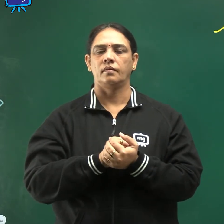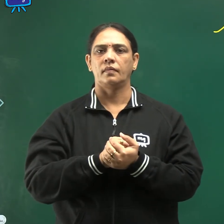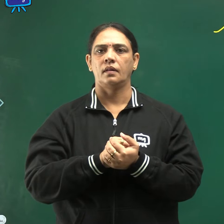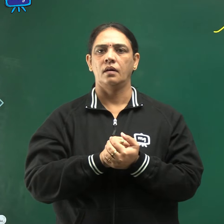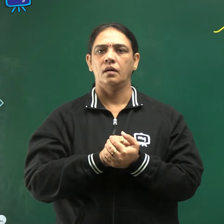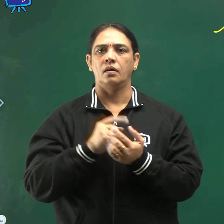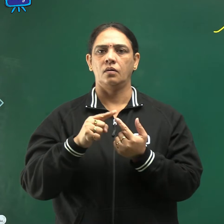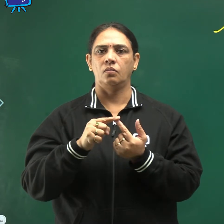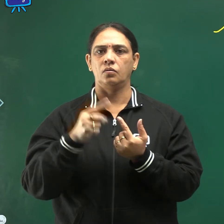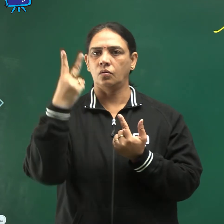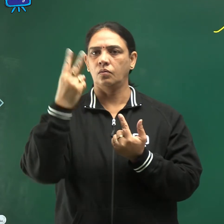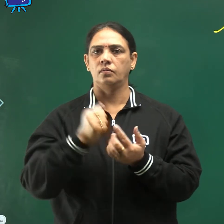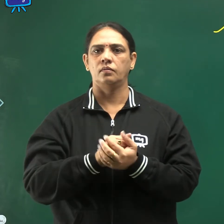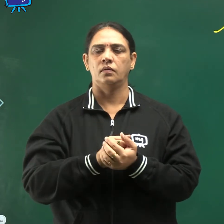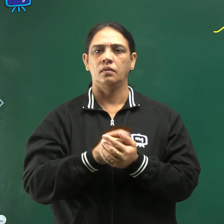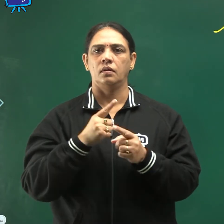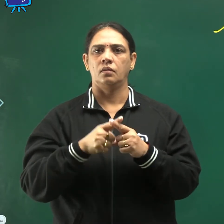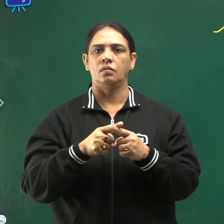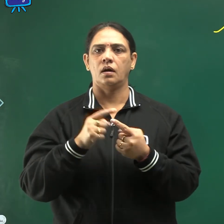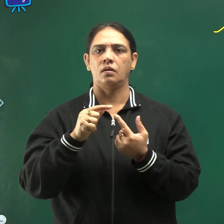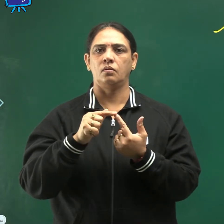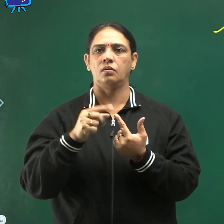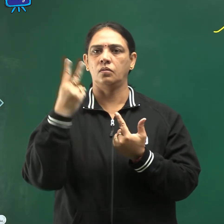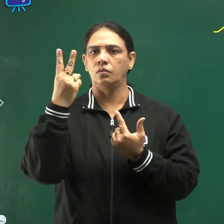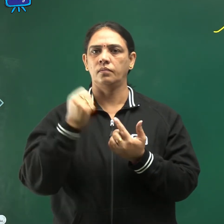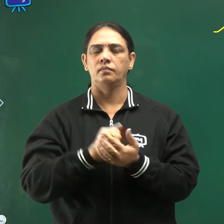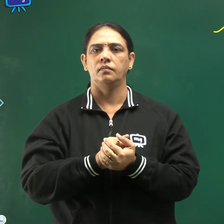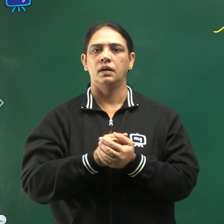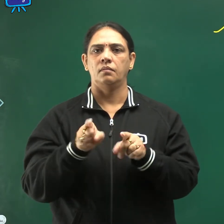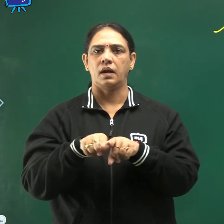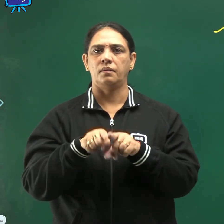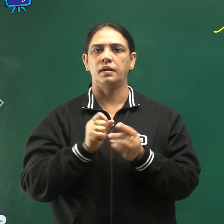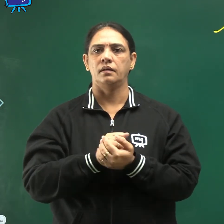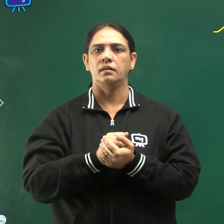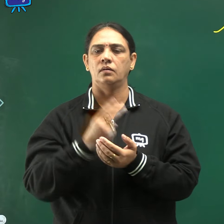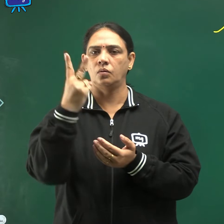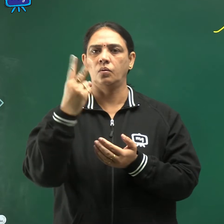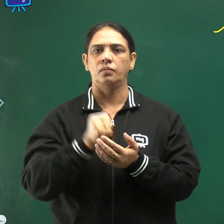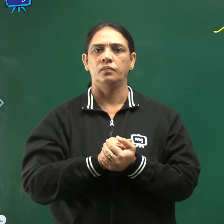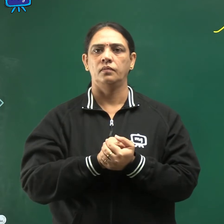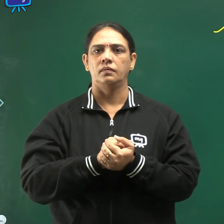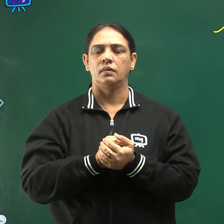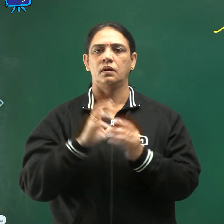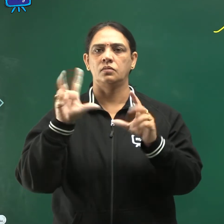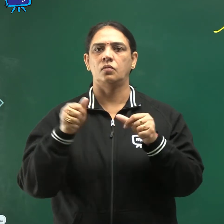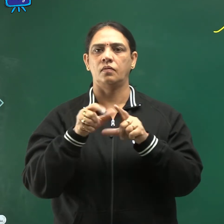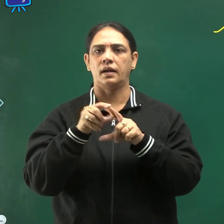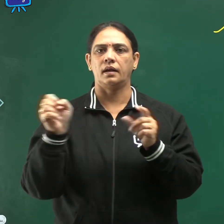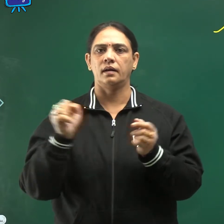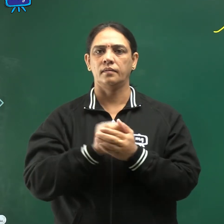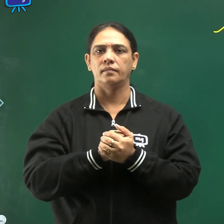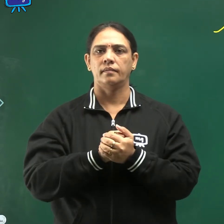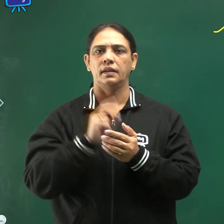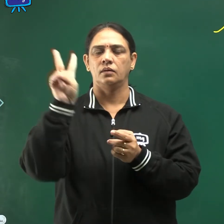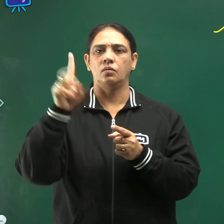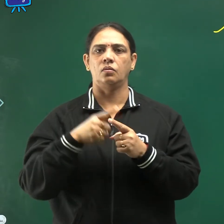√2 गुणा √2 बराबर 2। हल करेंगे